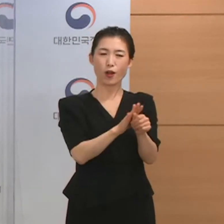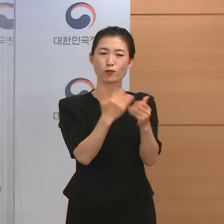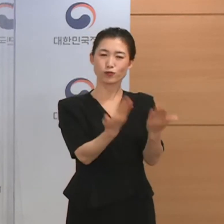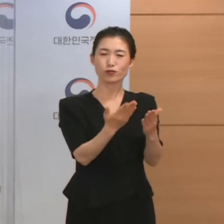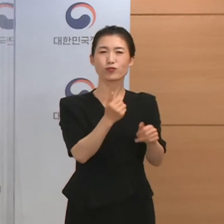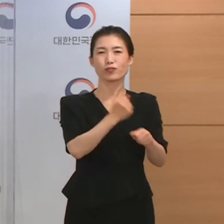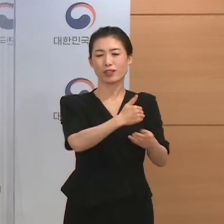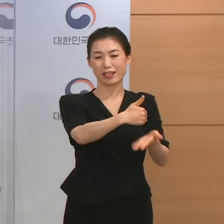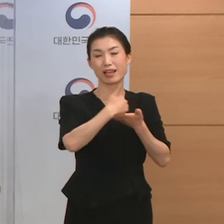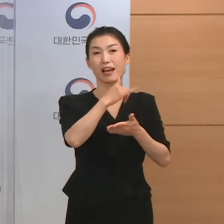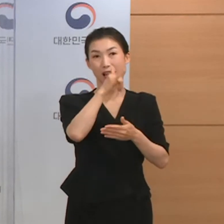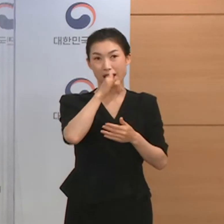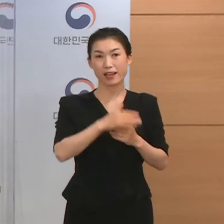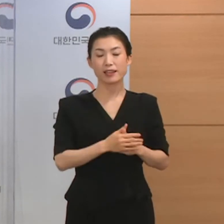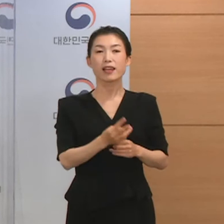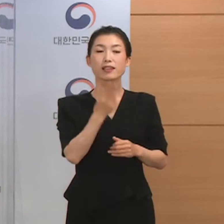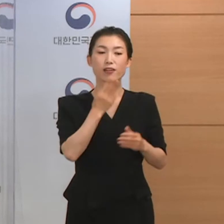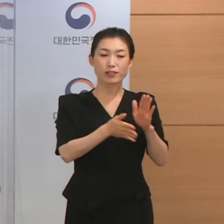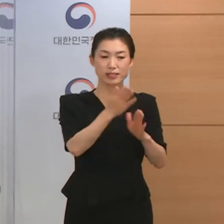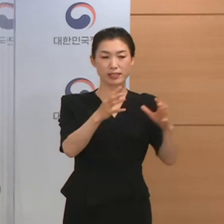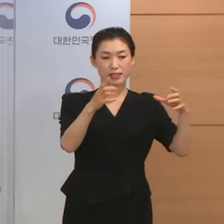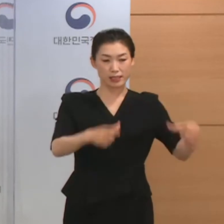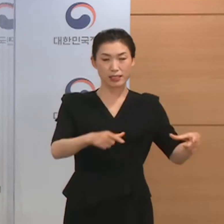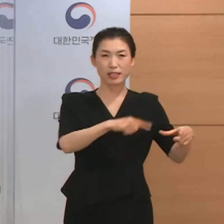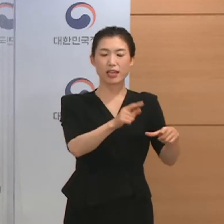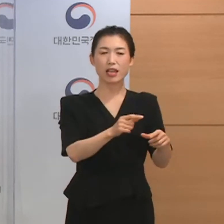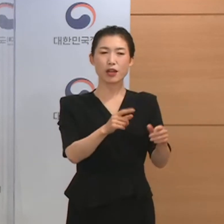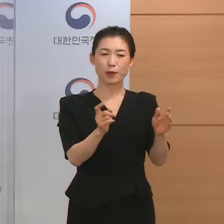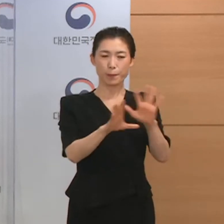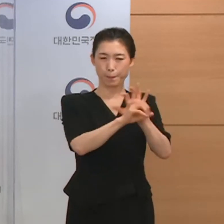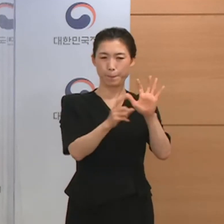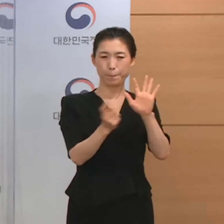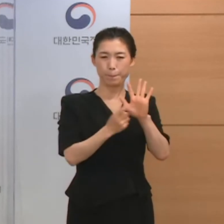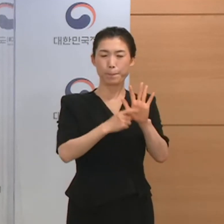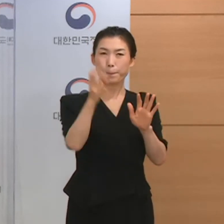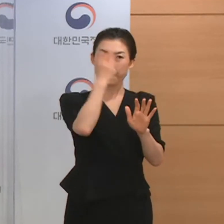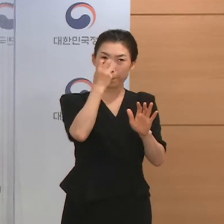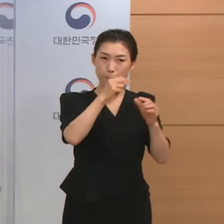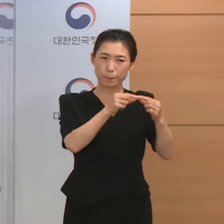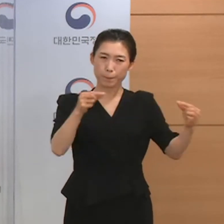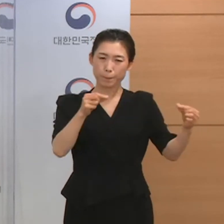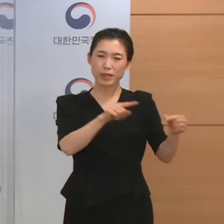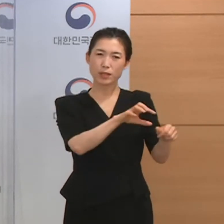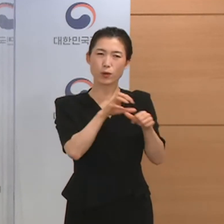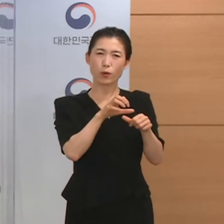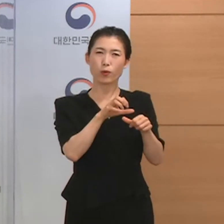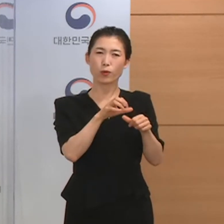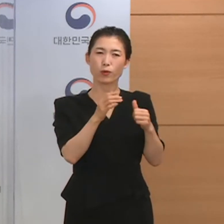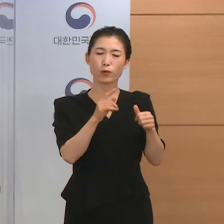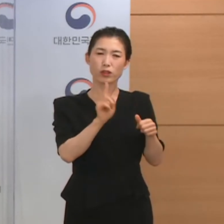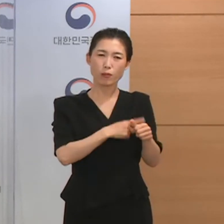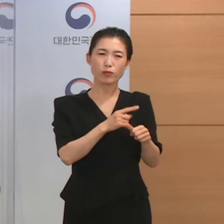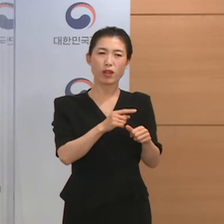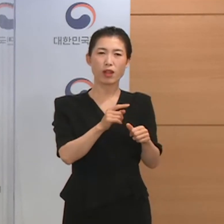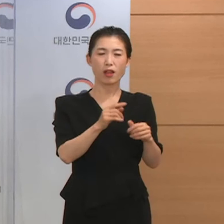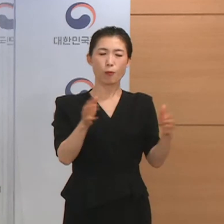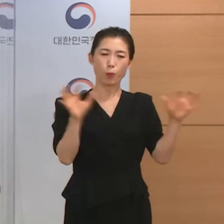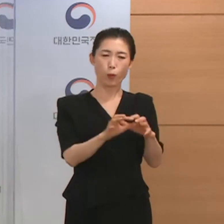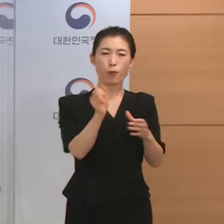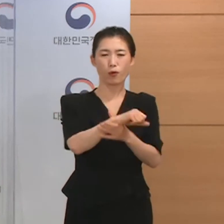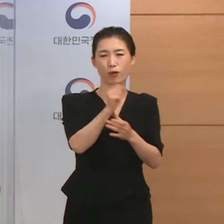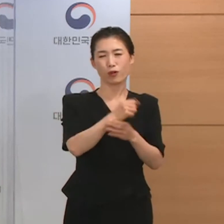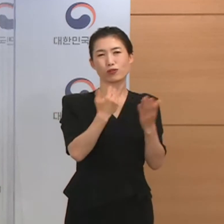이 신속진단키트를 활용한 방역적 위험도의 완화 여부에 대해서는 콜센터 등